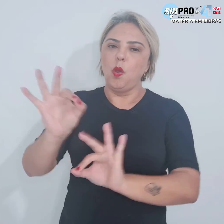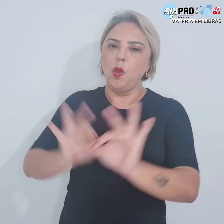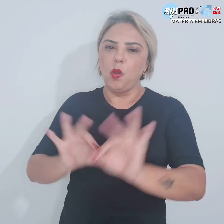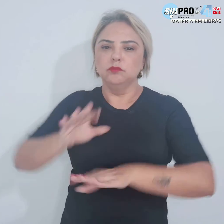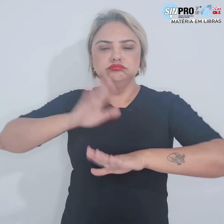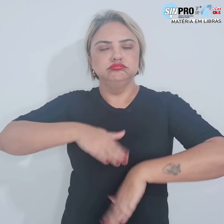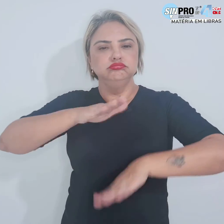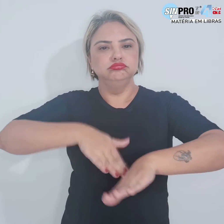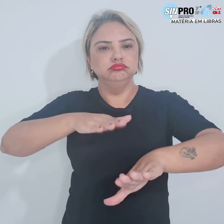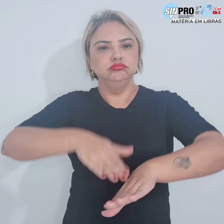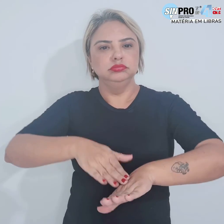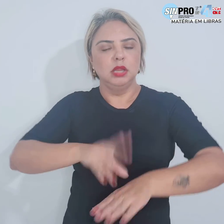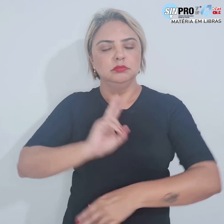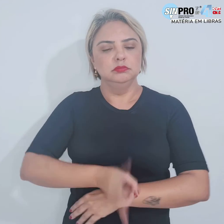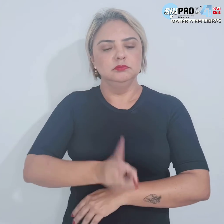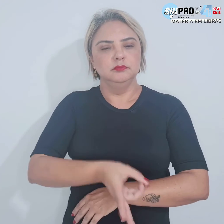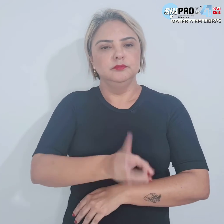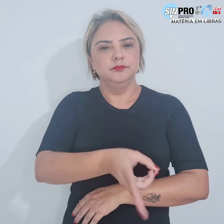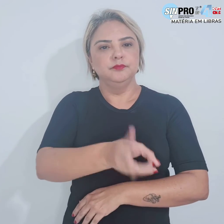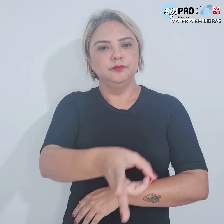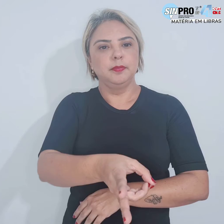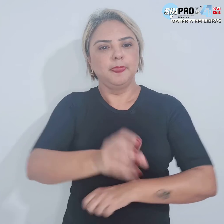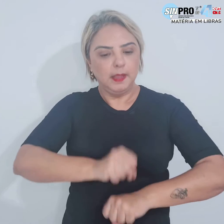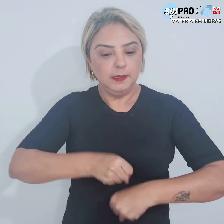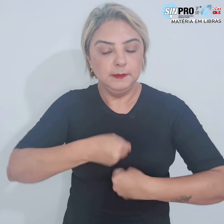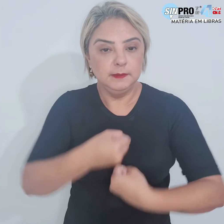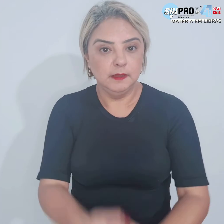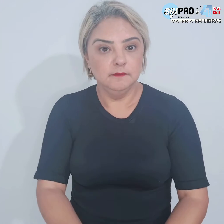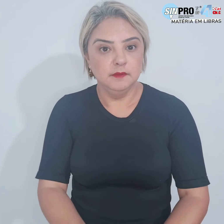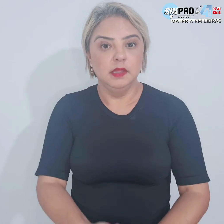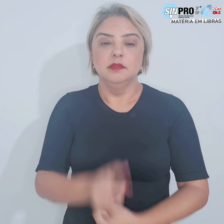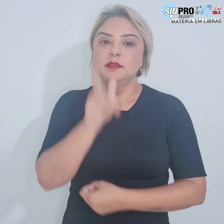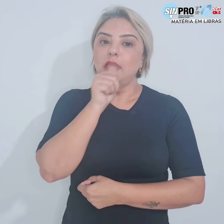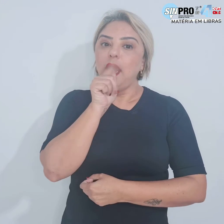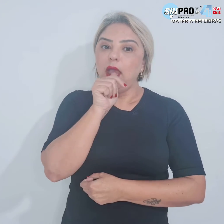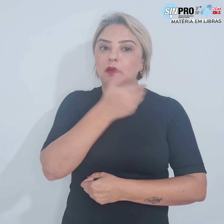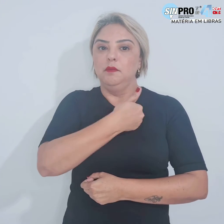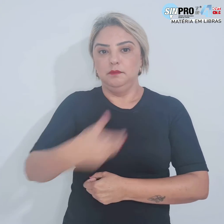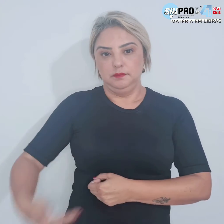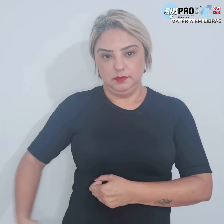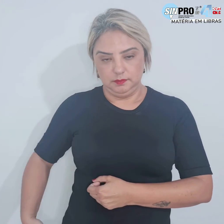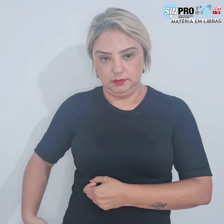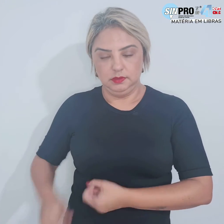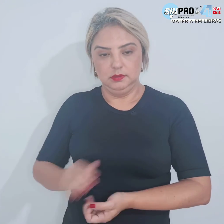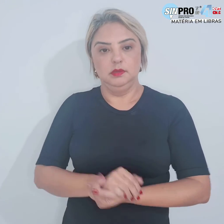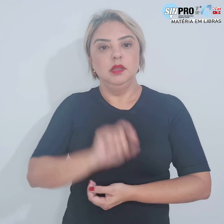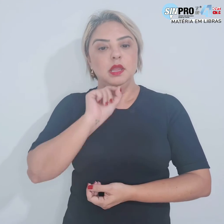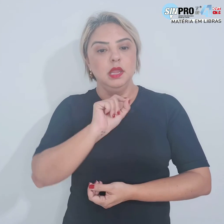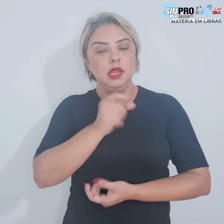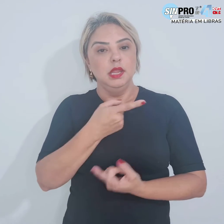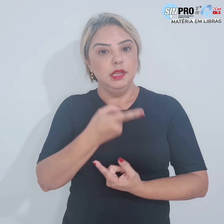sociedade organizou um movimento permanente em defesa do mineral público e